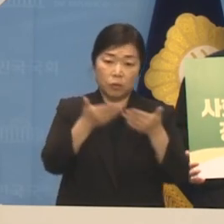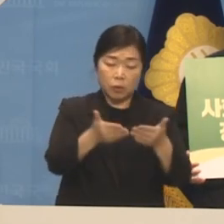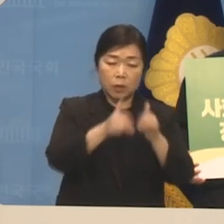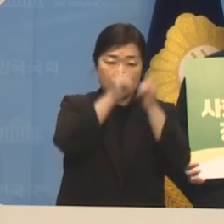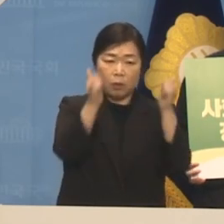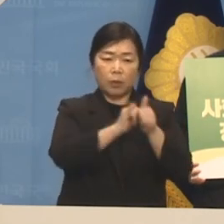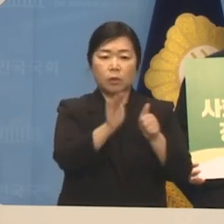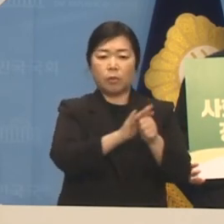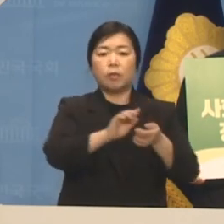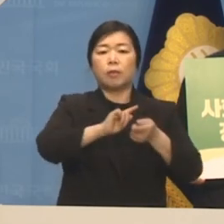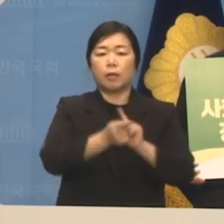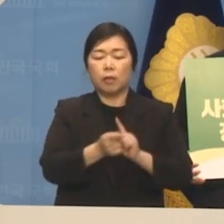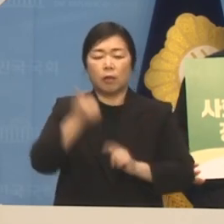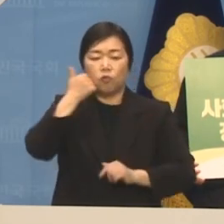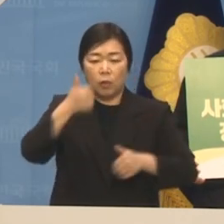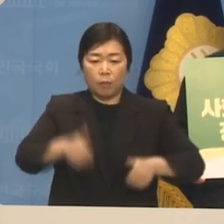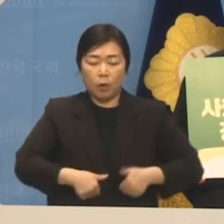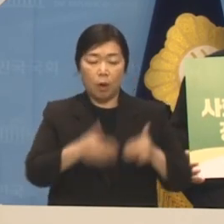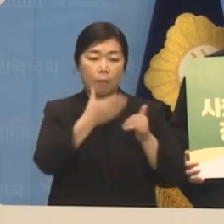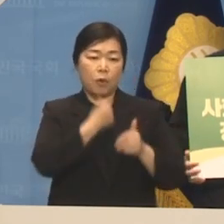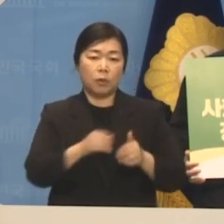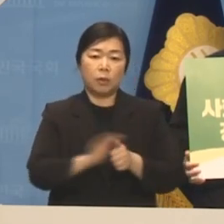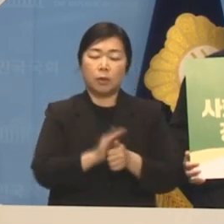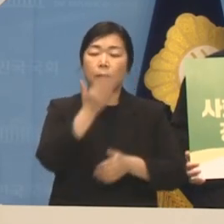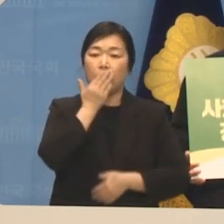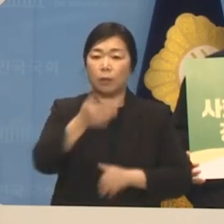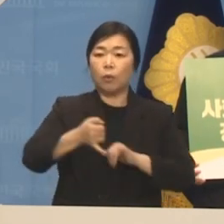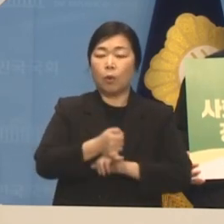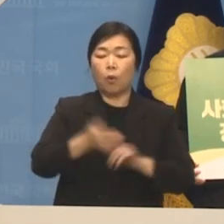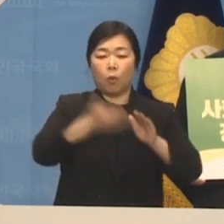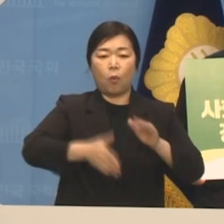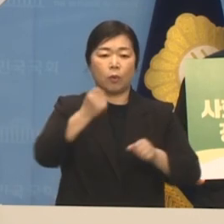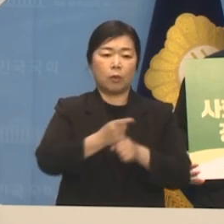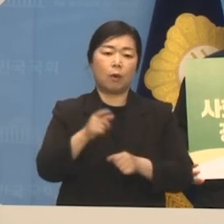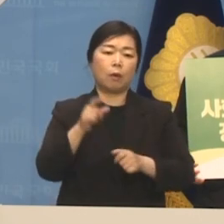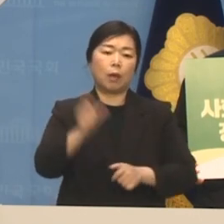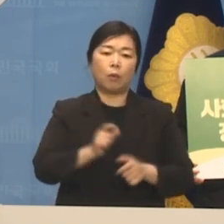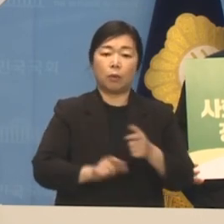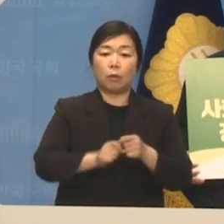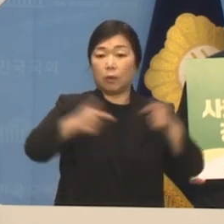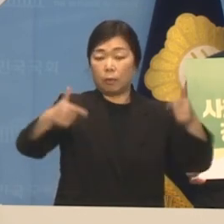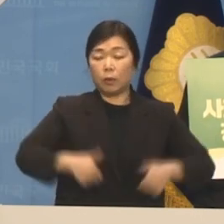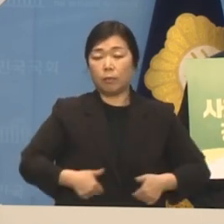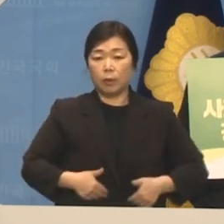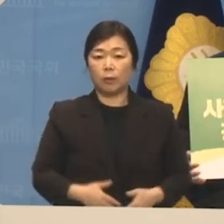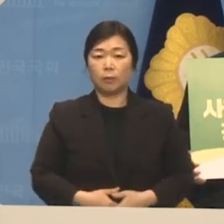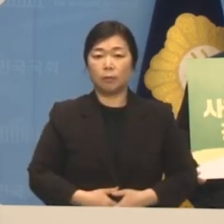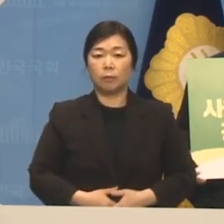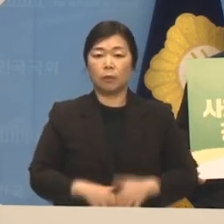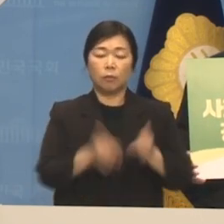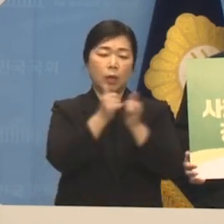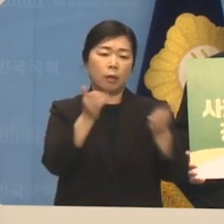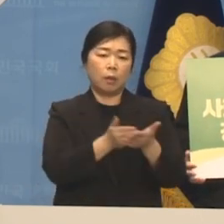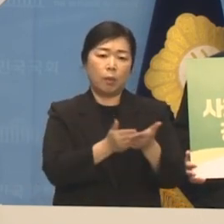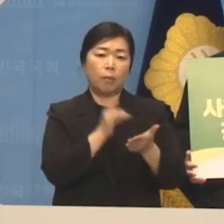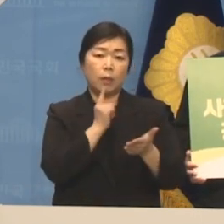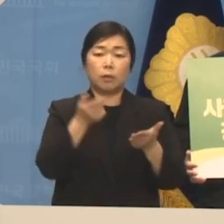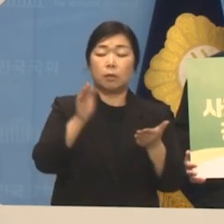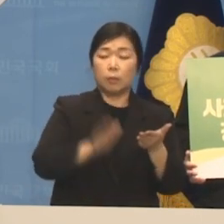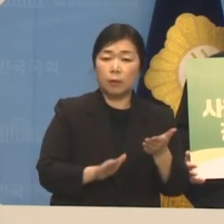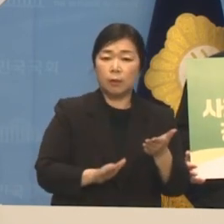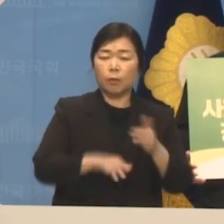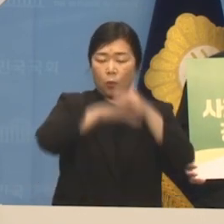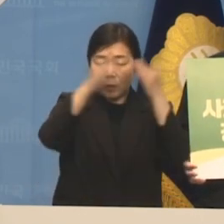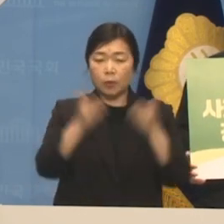대신 누구나 필요한 복지를 누릴 수 있도록 공공성을 강화해야 합니다. 국민의 대변자를 자처하며 나서는